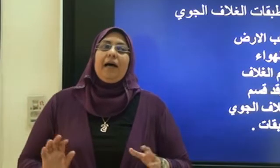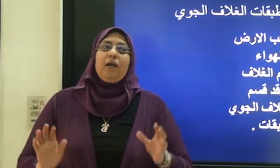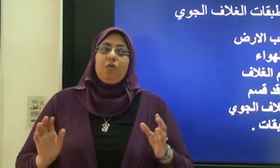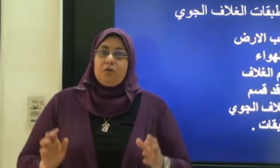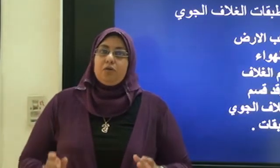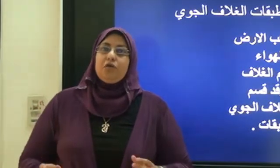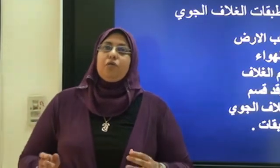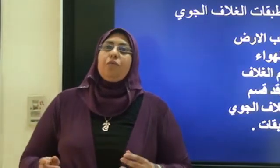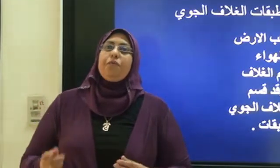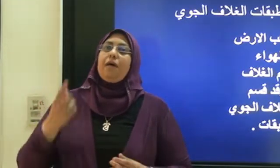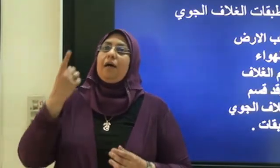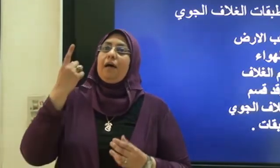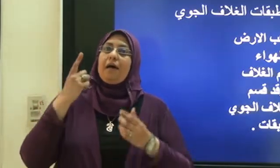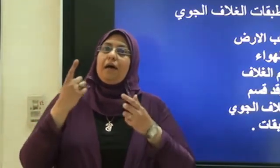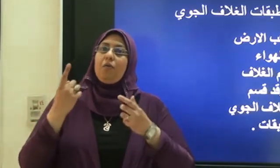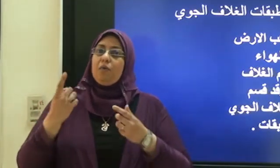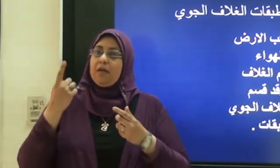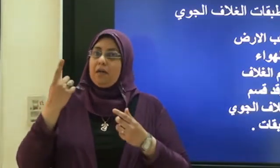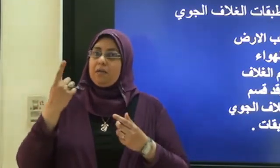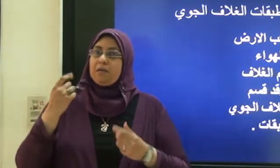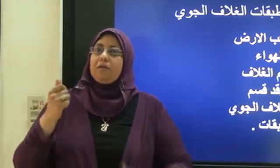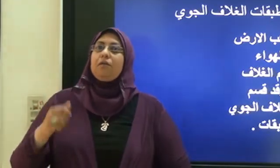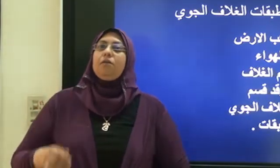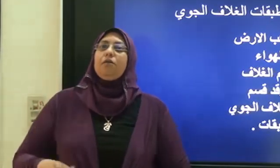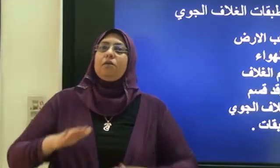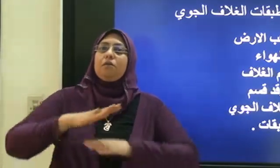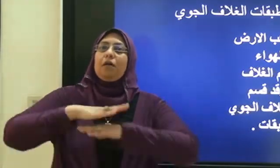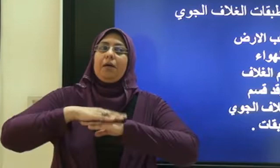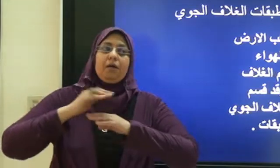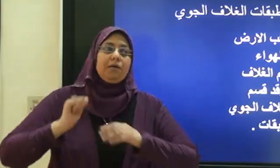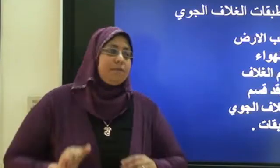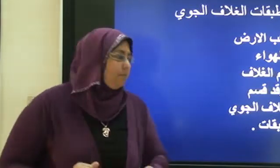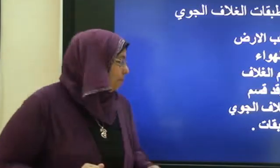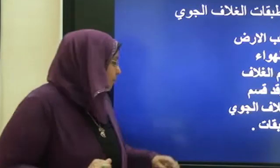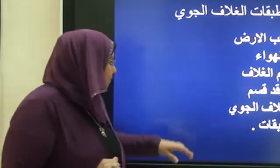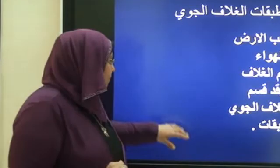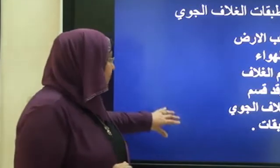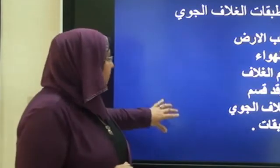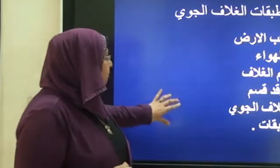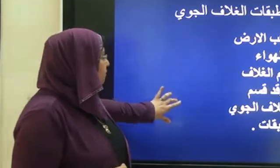تعالوا نشوف أول طبقة.